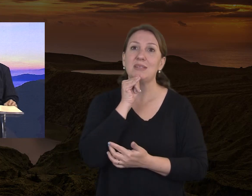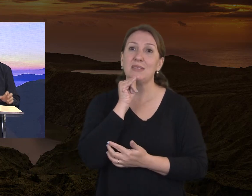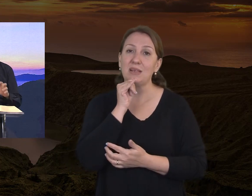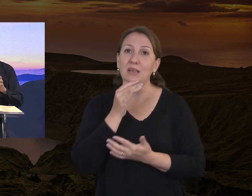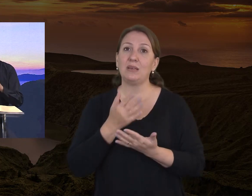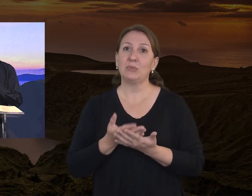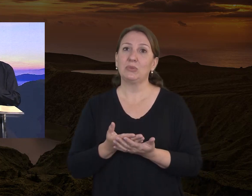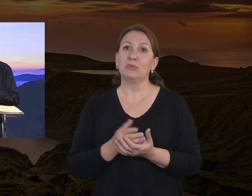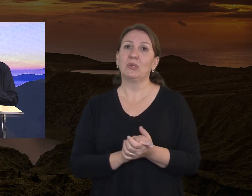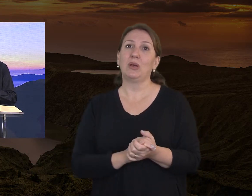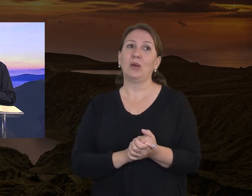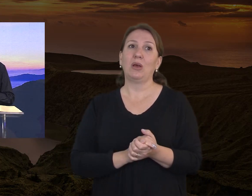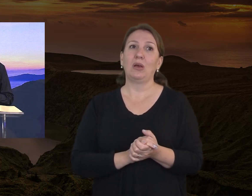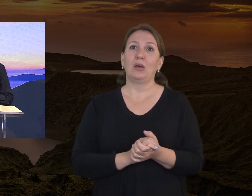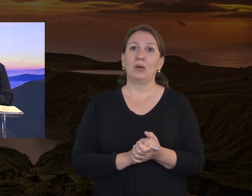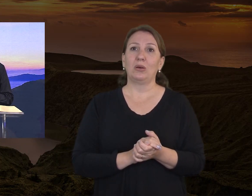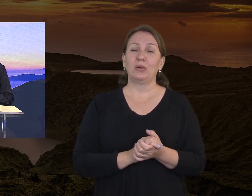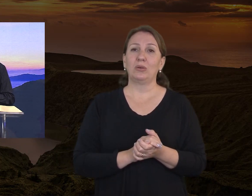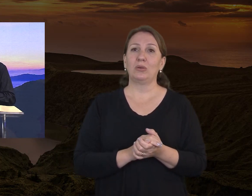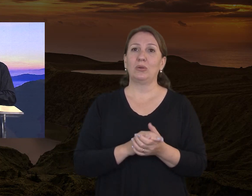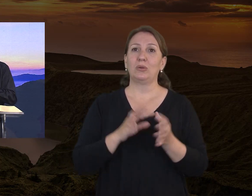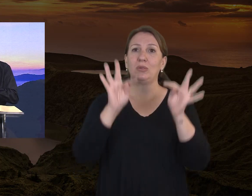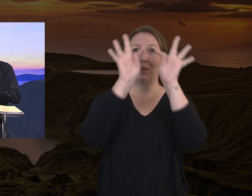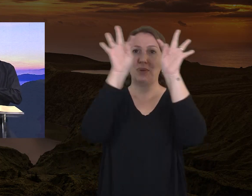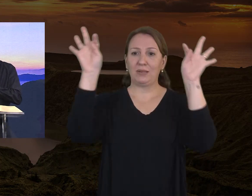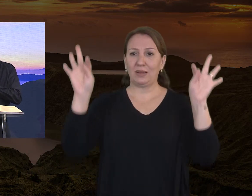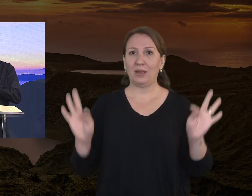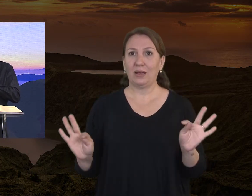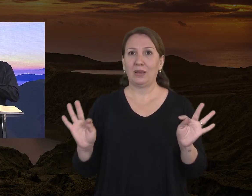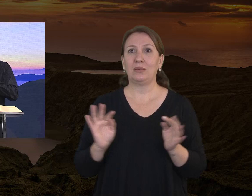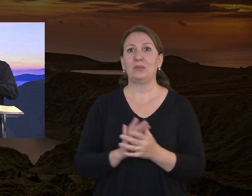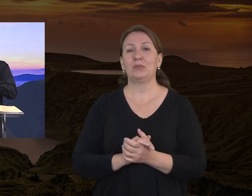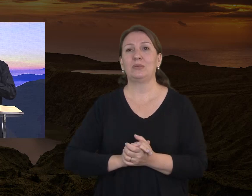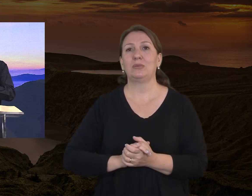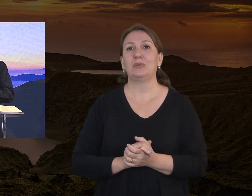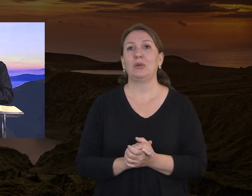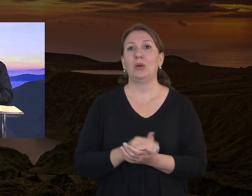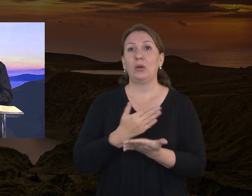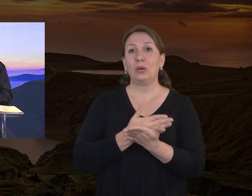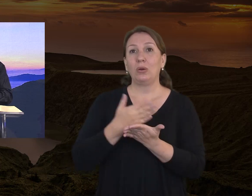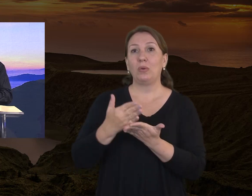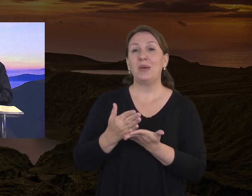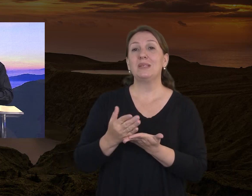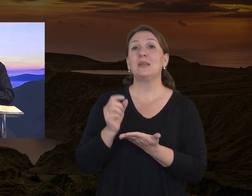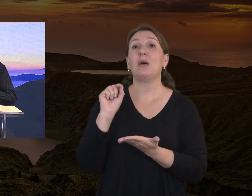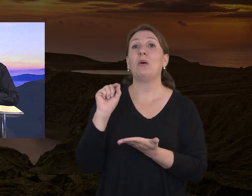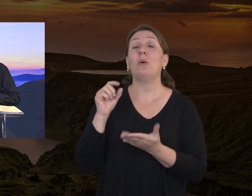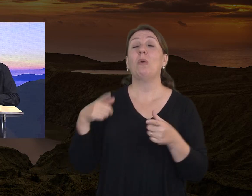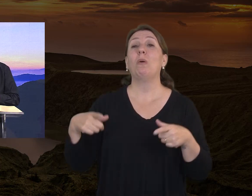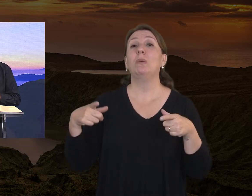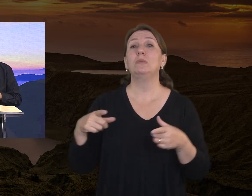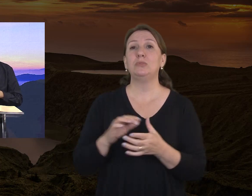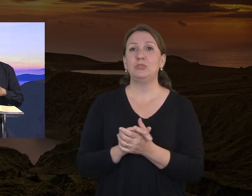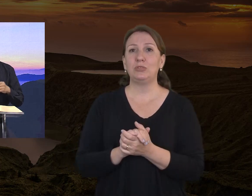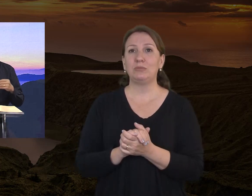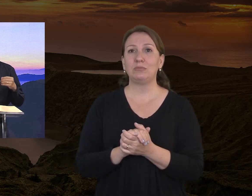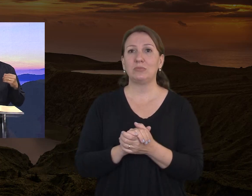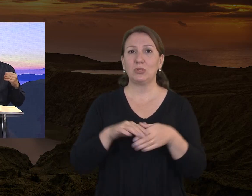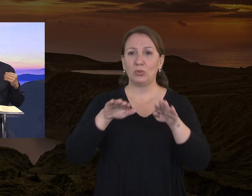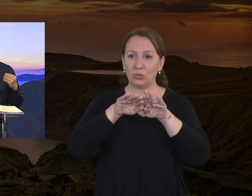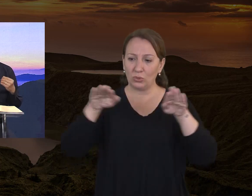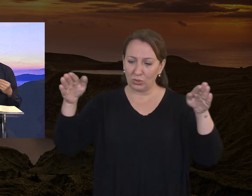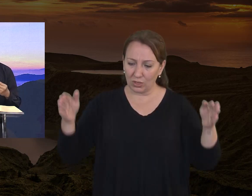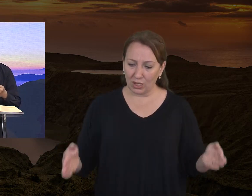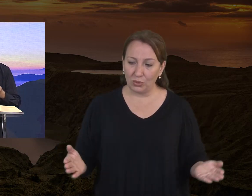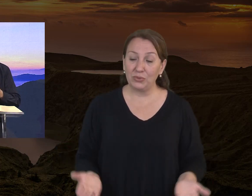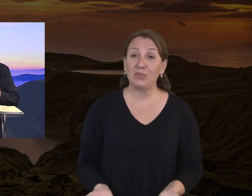A reconciliação do homem com Deus começa do altar do holocausto. Quando o homem